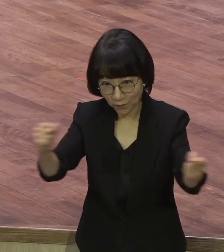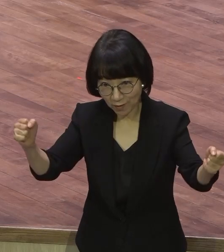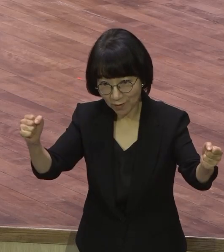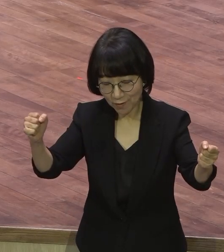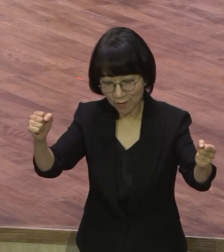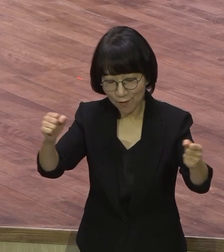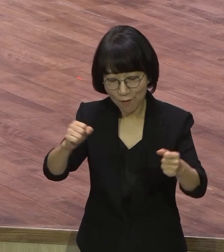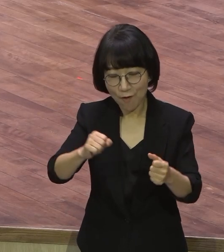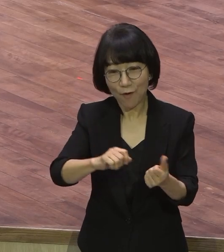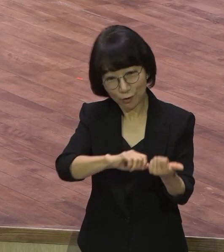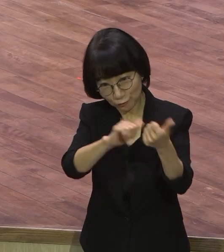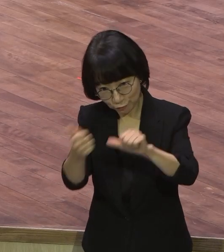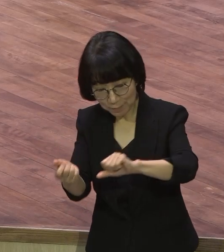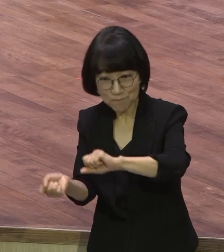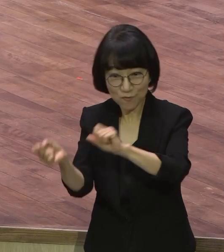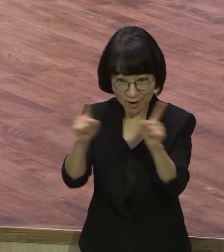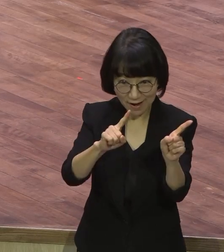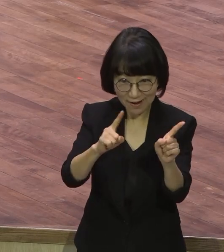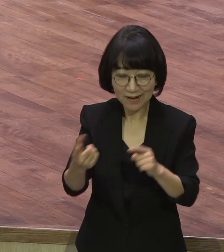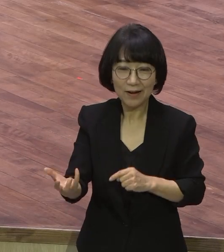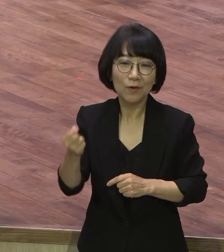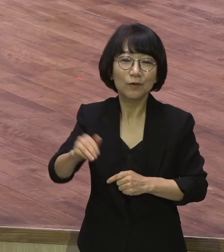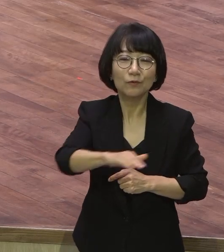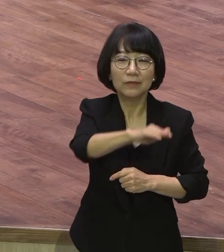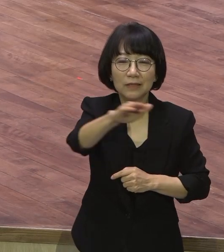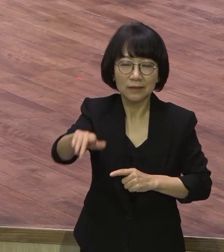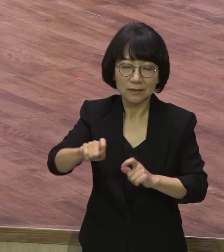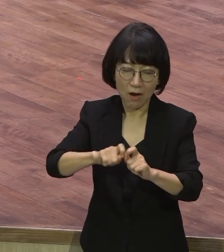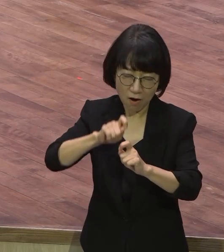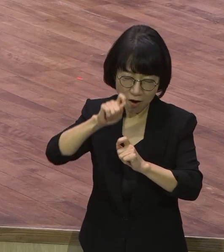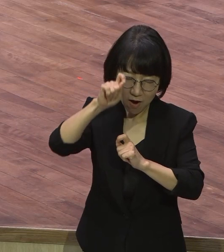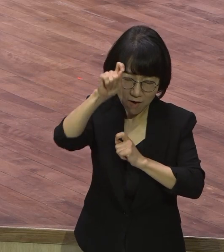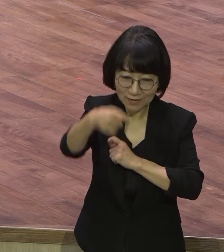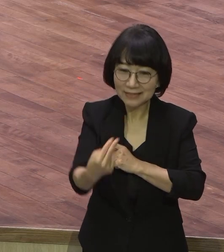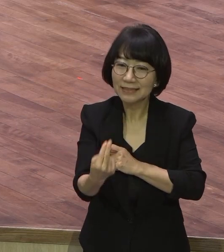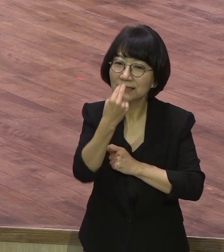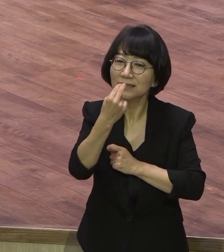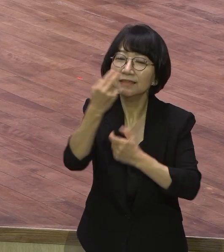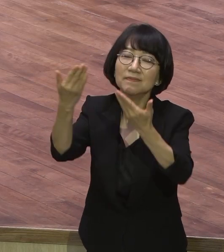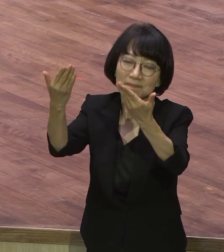영원한 영생의 자리로 들어갈 수가 있다.